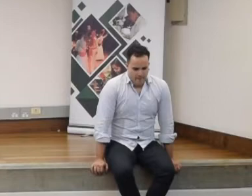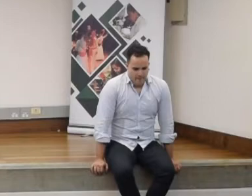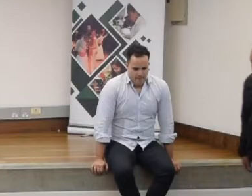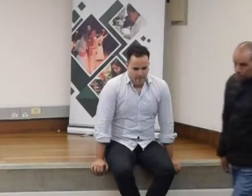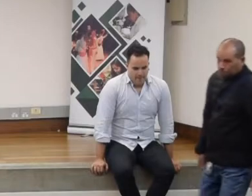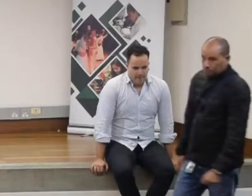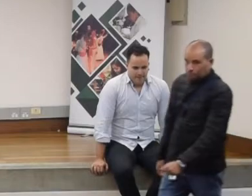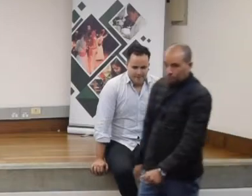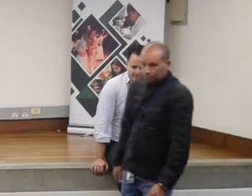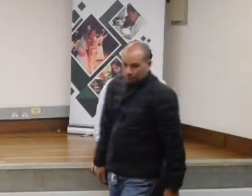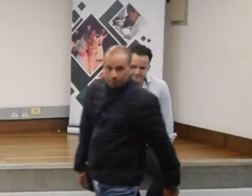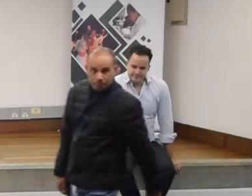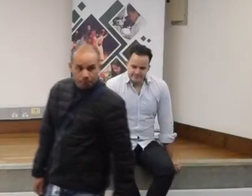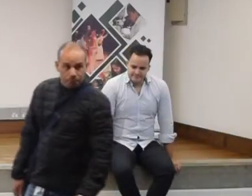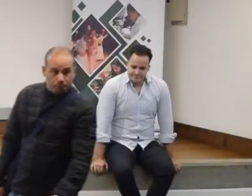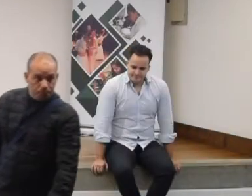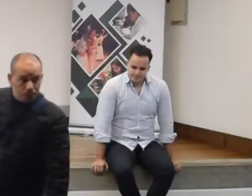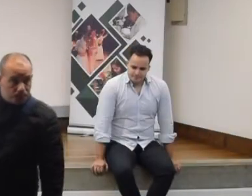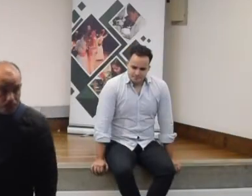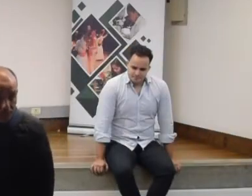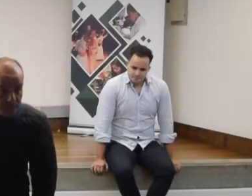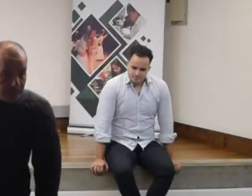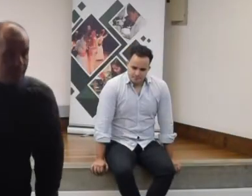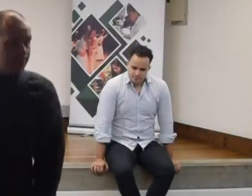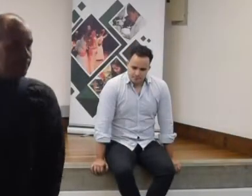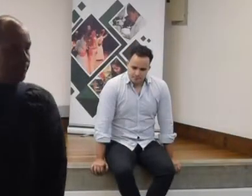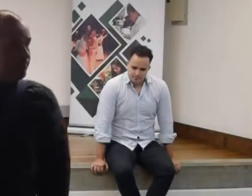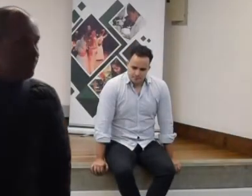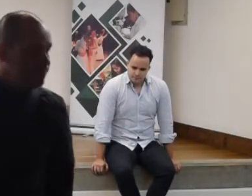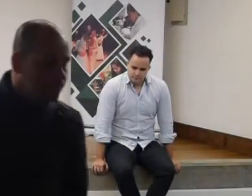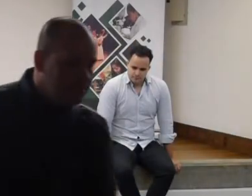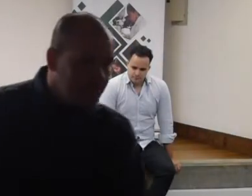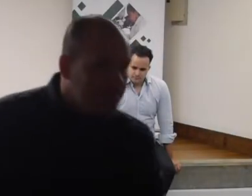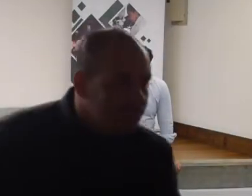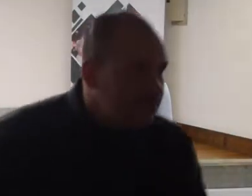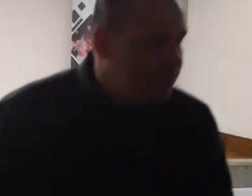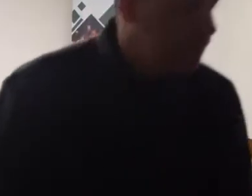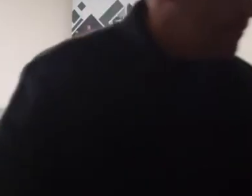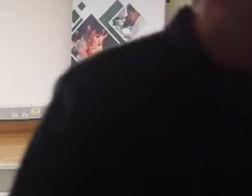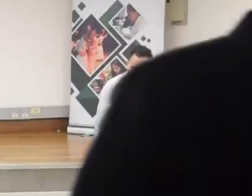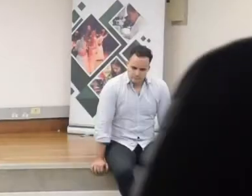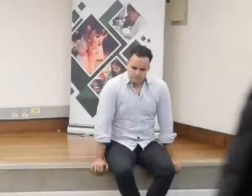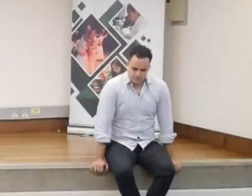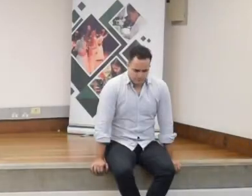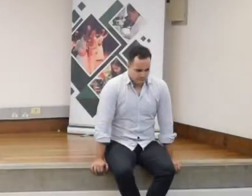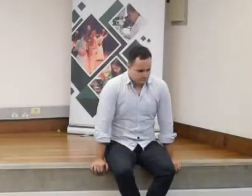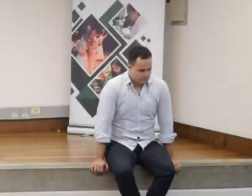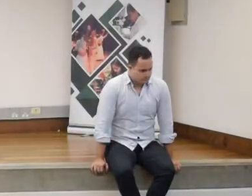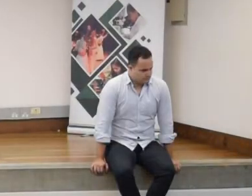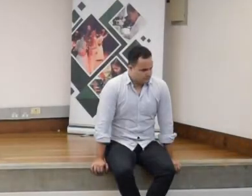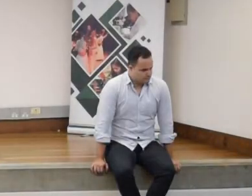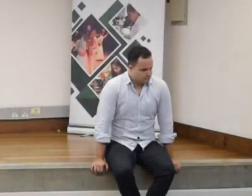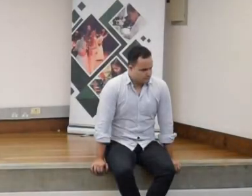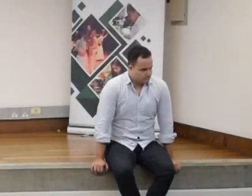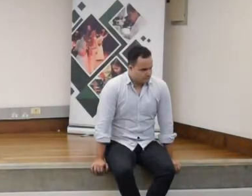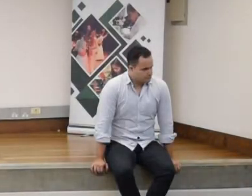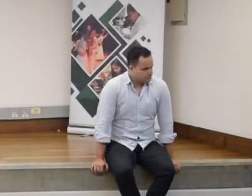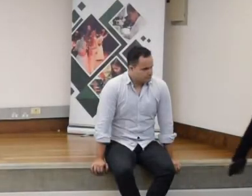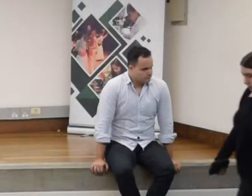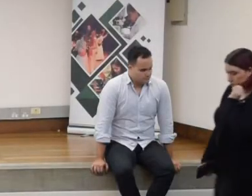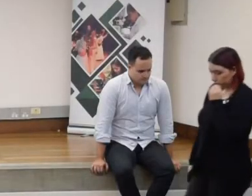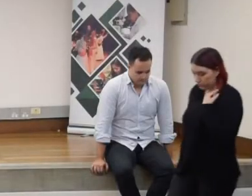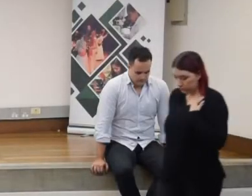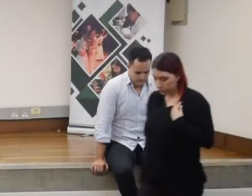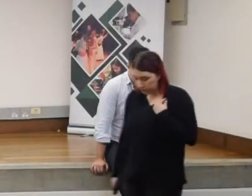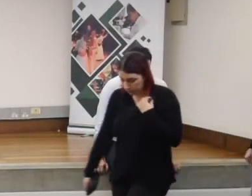las universidades, como una manera de alentarlas a emprender acciones para la promoción de la equidad. Y finalmente, otra